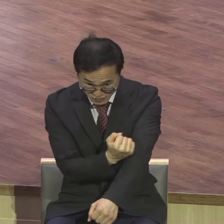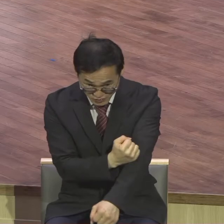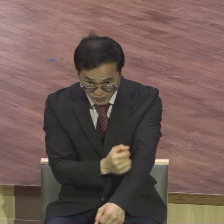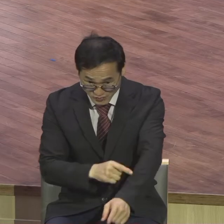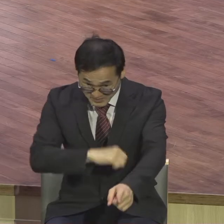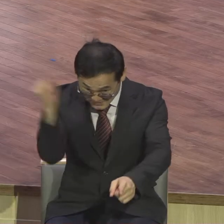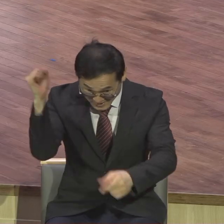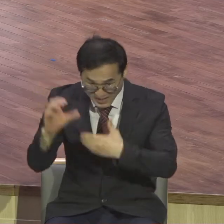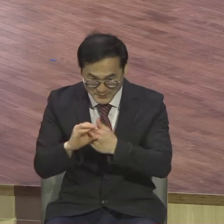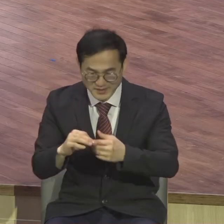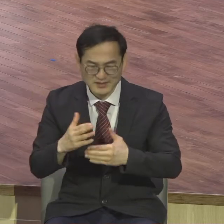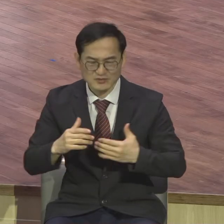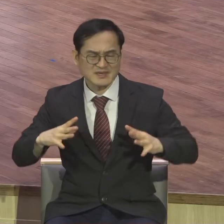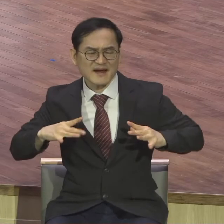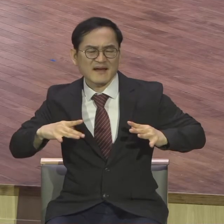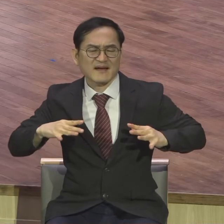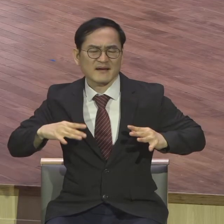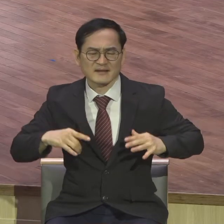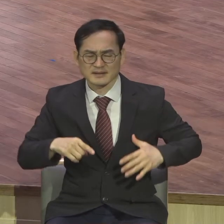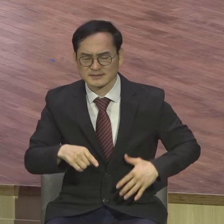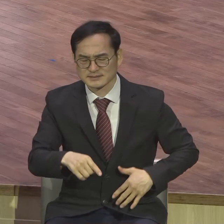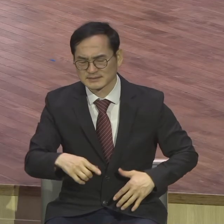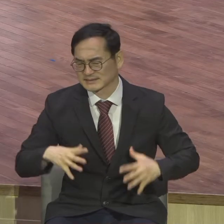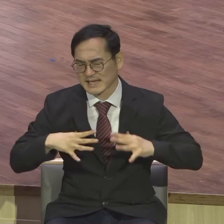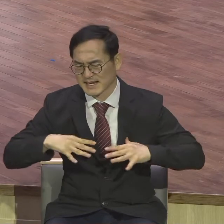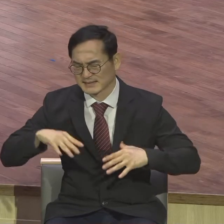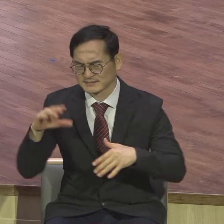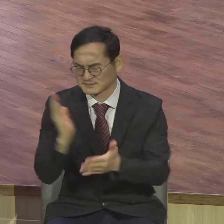행위. 행위 구원이 아니에요.